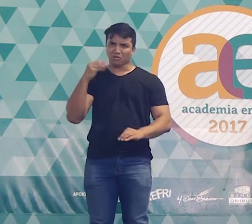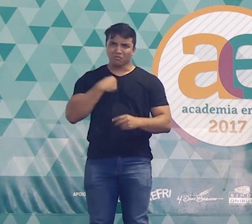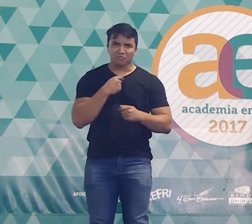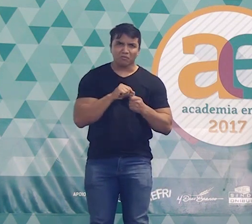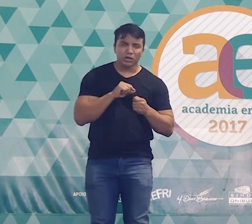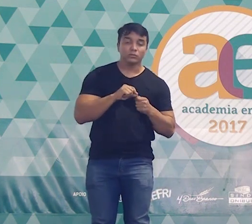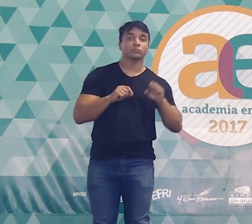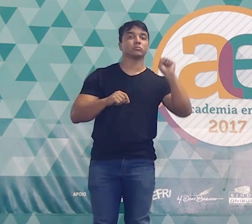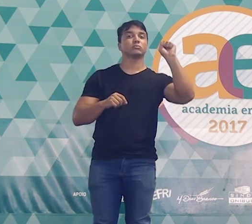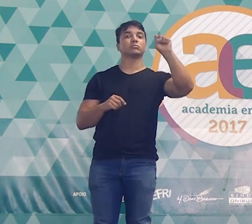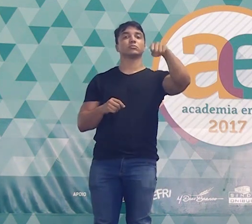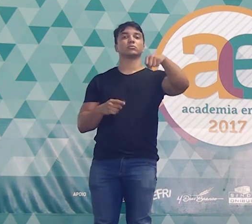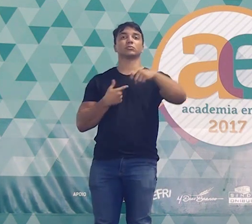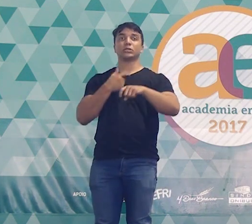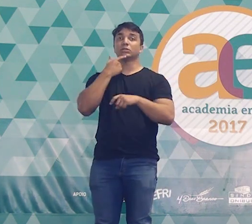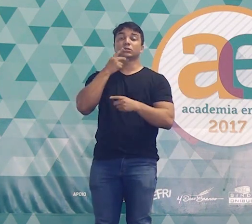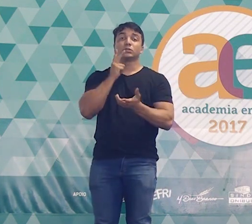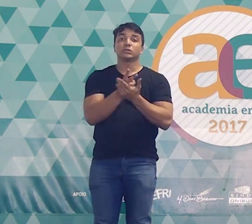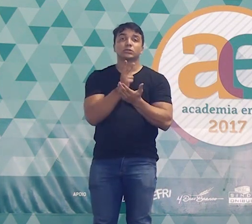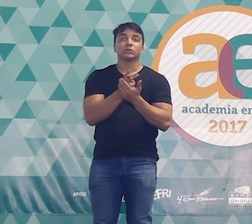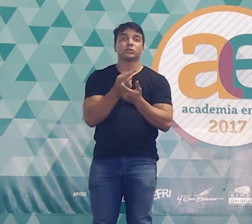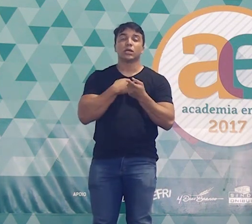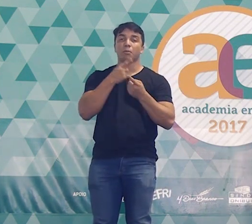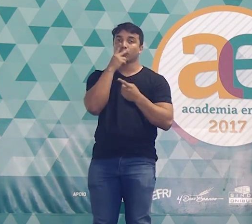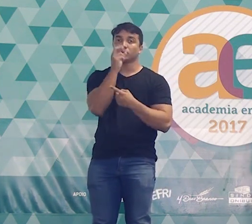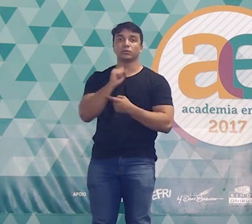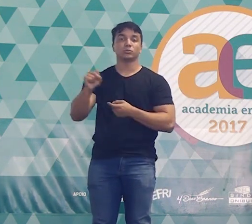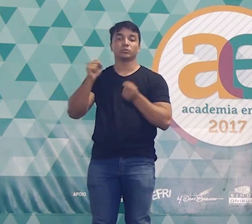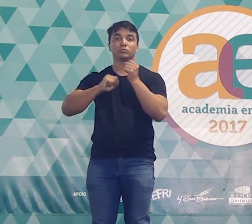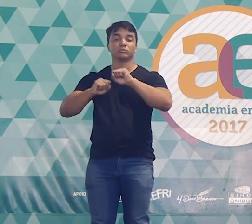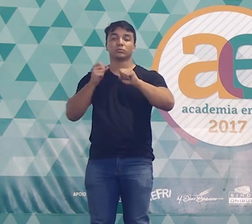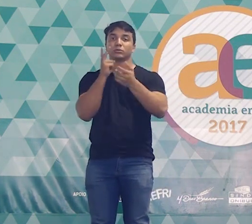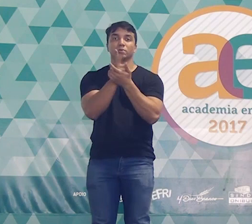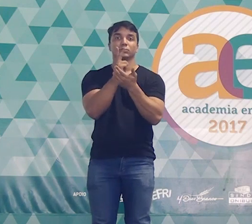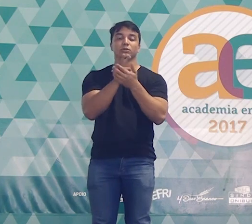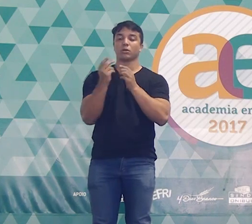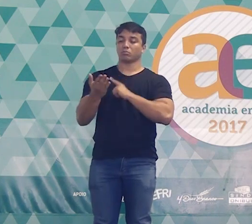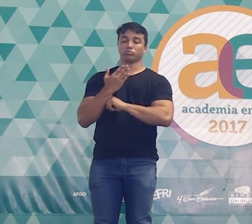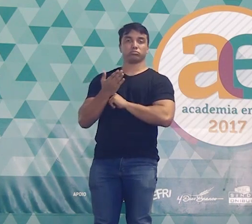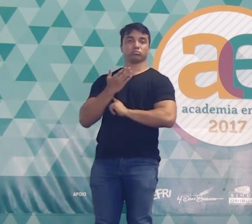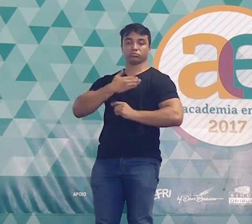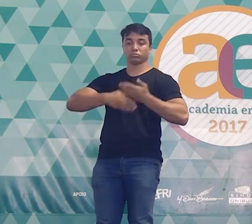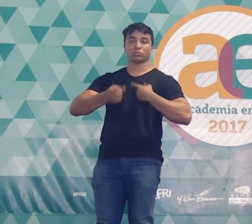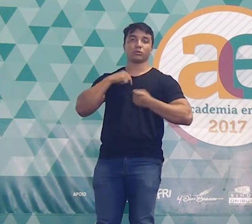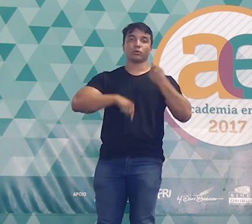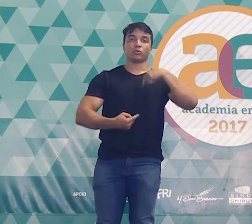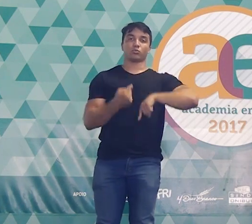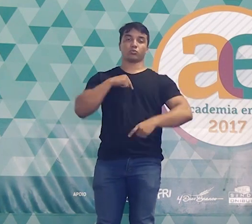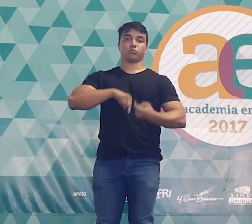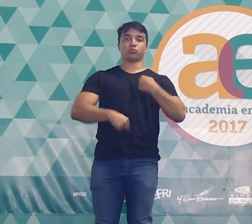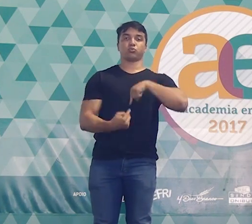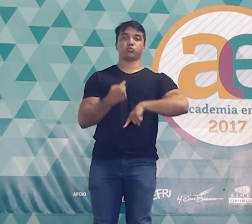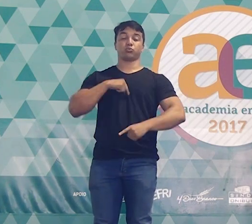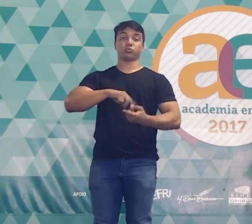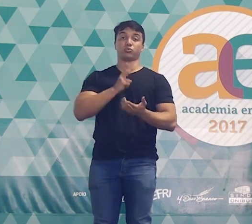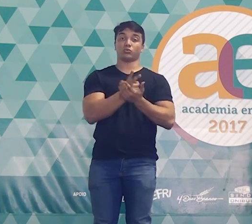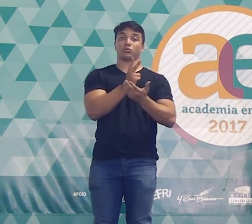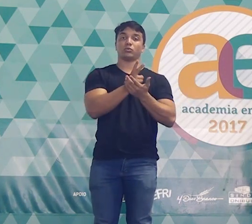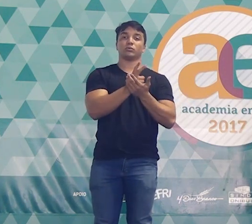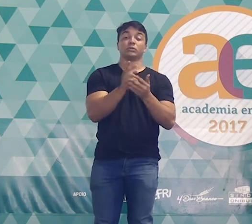nós fazemos proteína a cada segundo, porque é elas que norteiam o nosso metabolismo, tá certo?